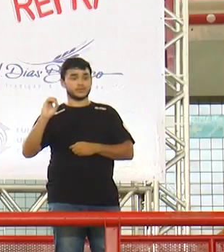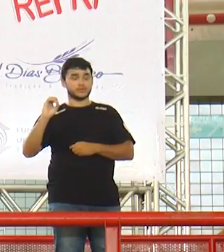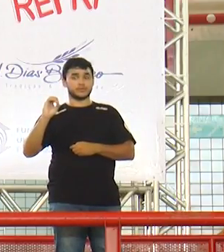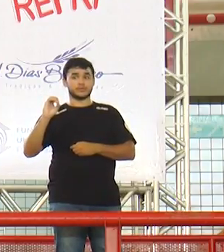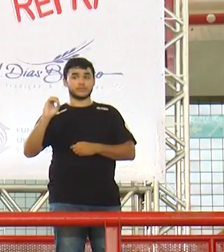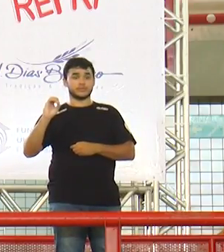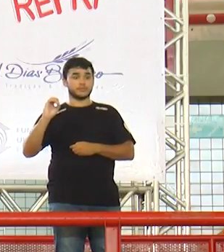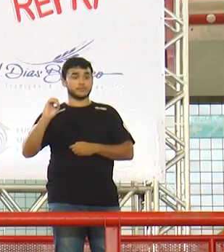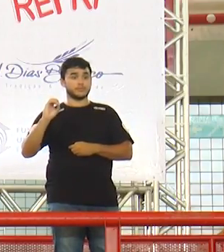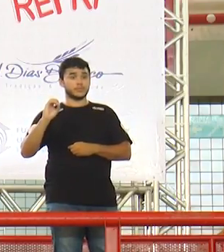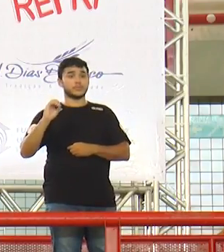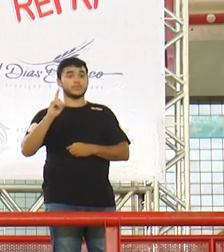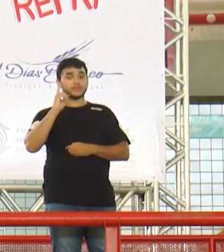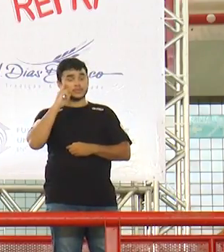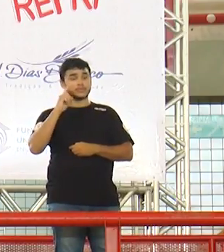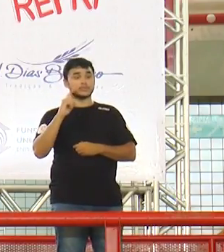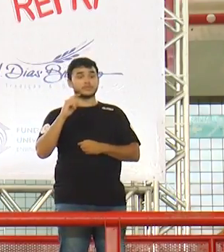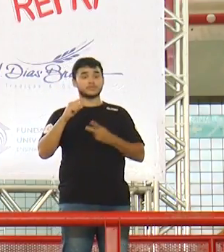madeireira,